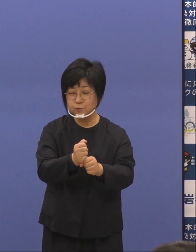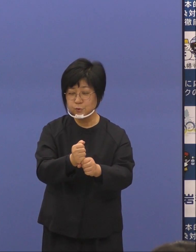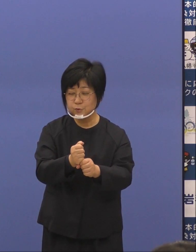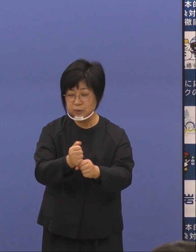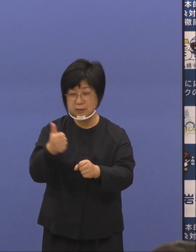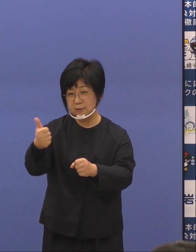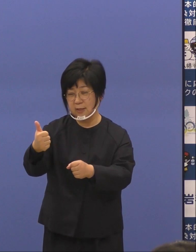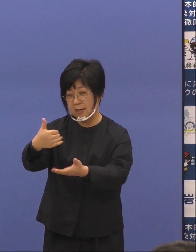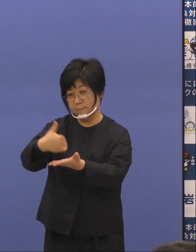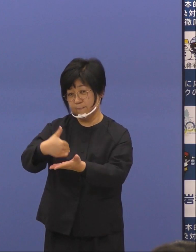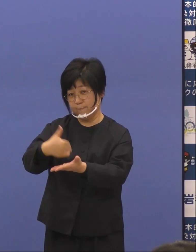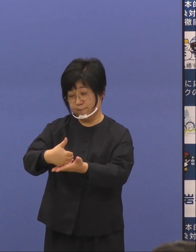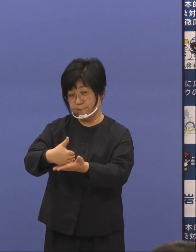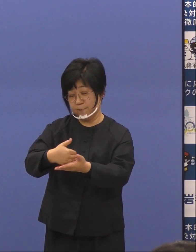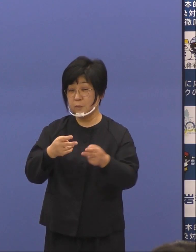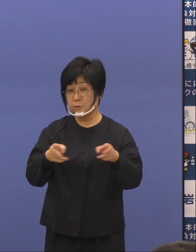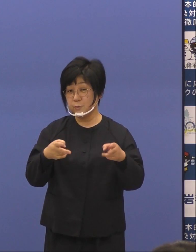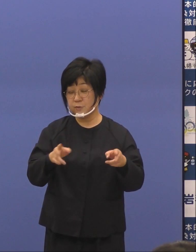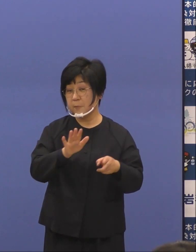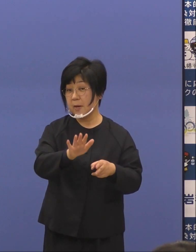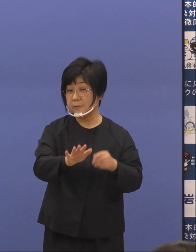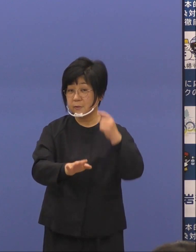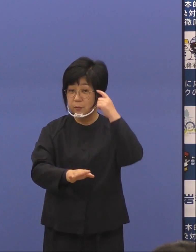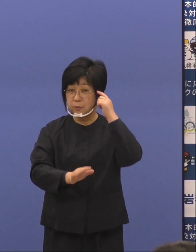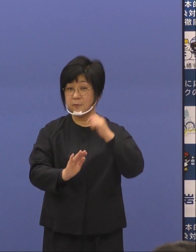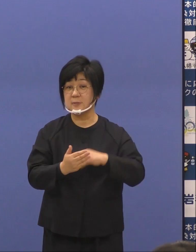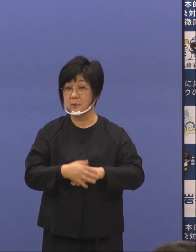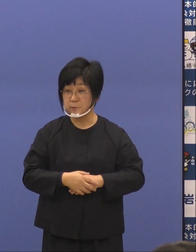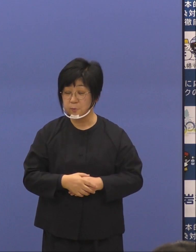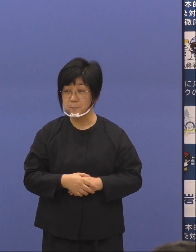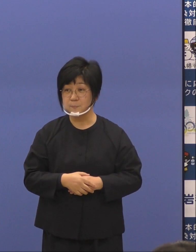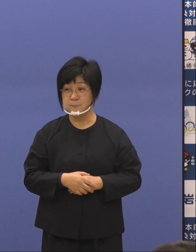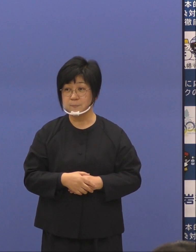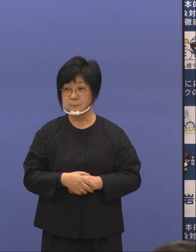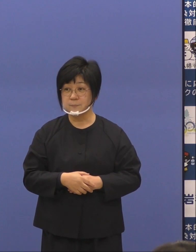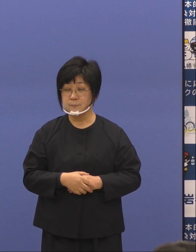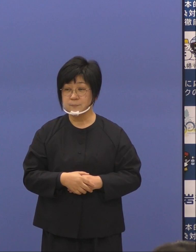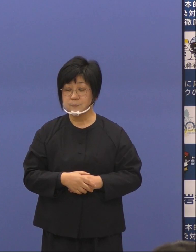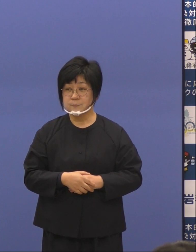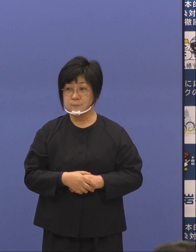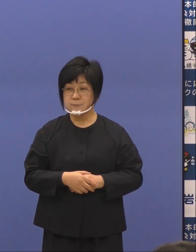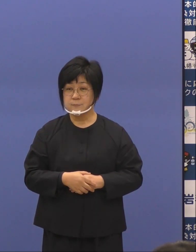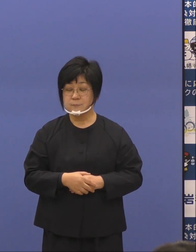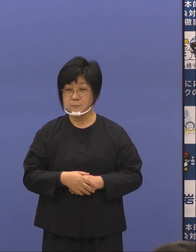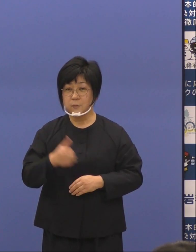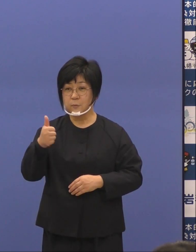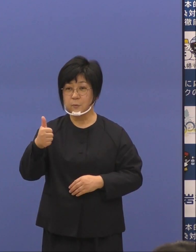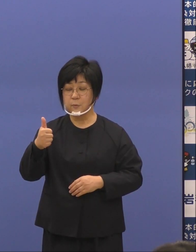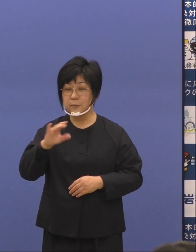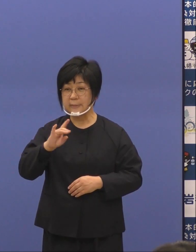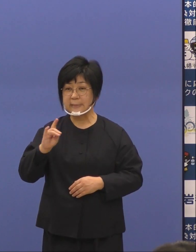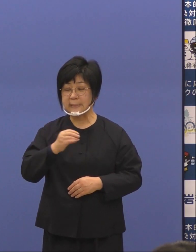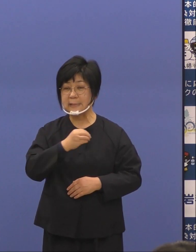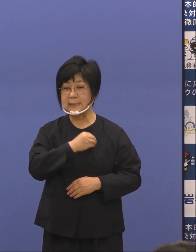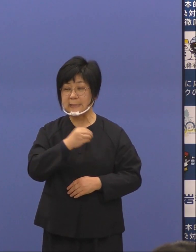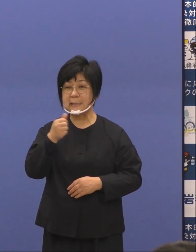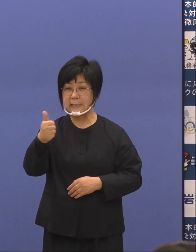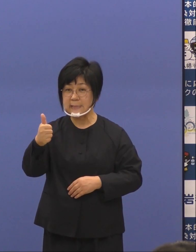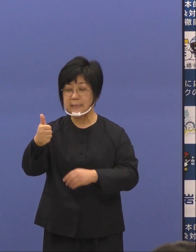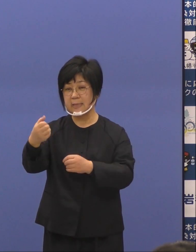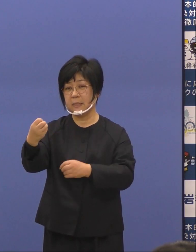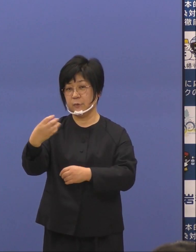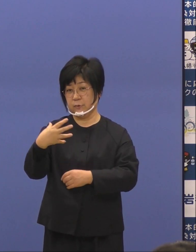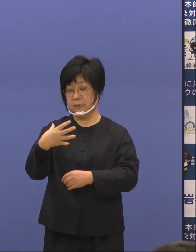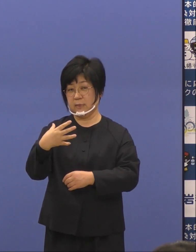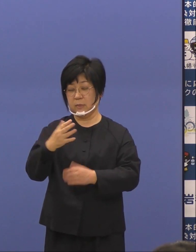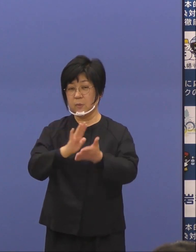ありました。ニュースにもなっていたと思うので、もう見られていると思うんですけども、その品議員が言っていたのが、